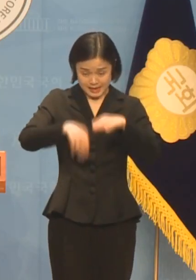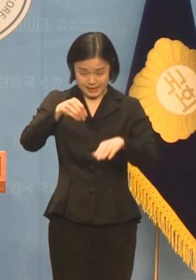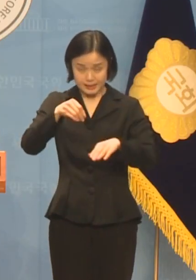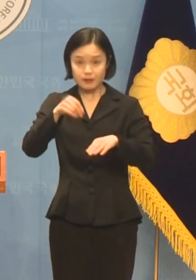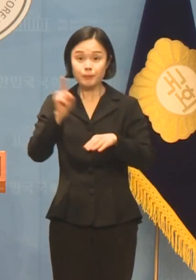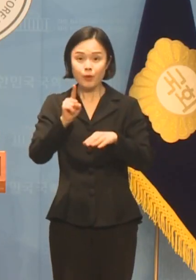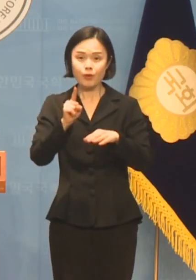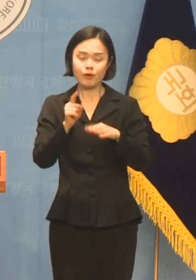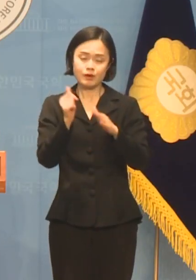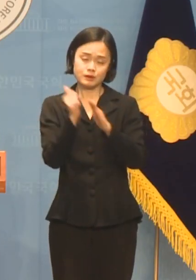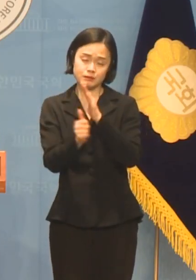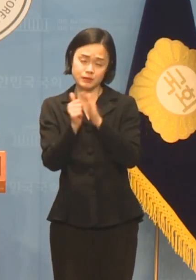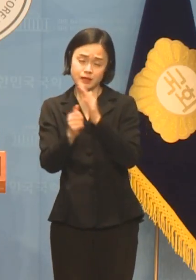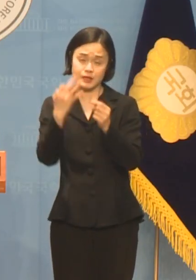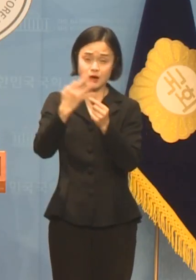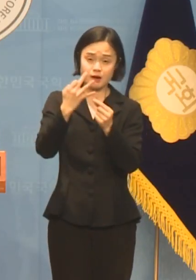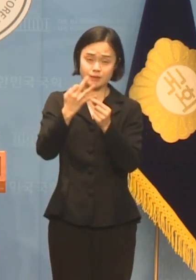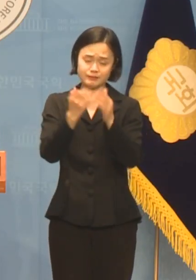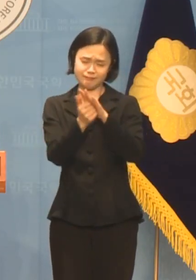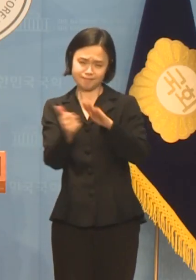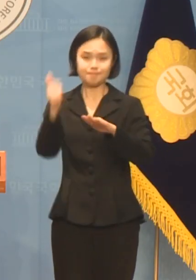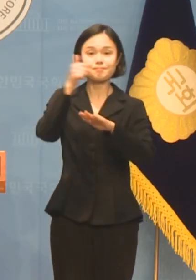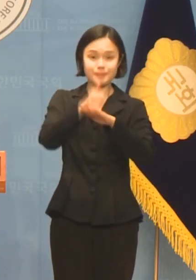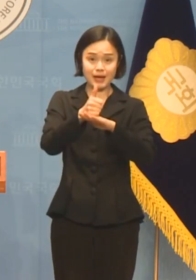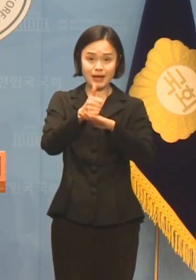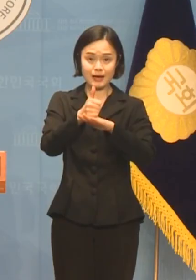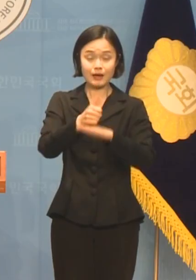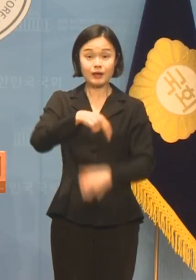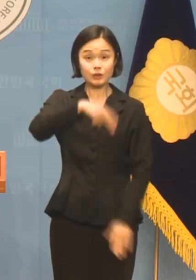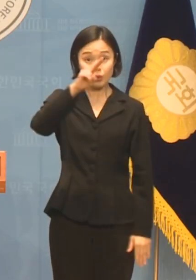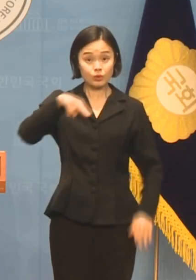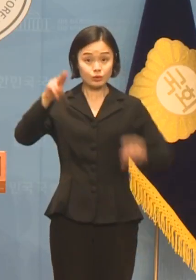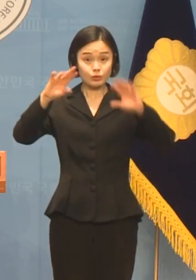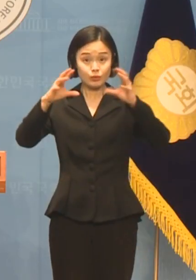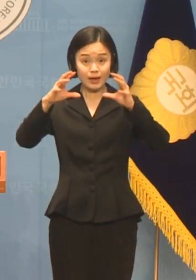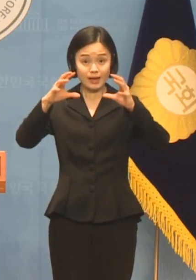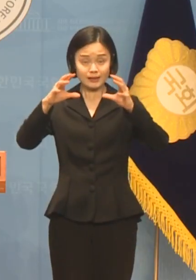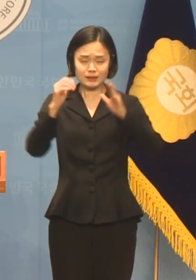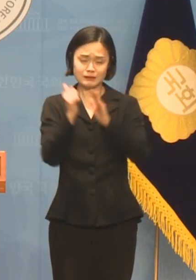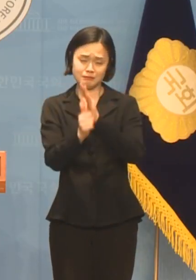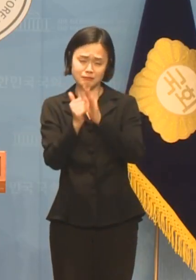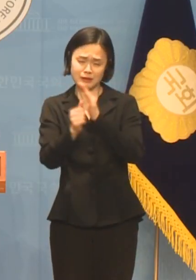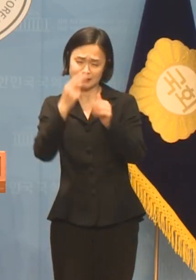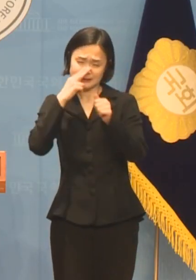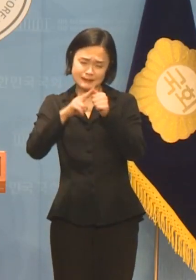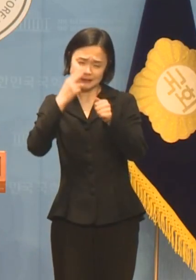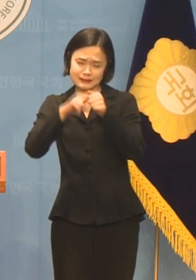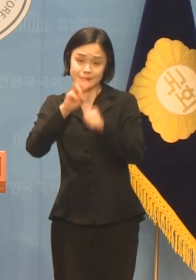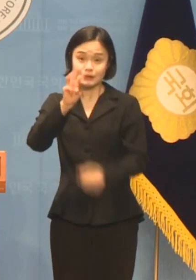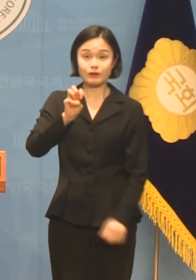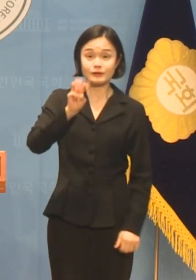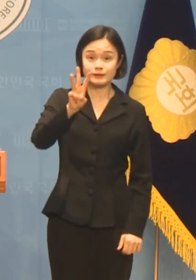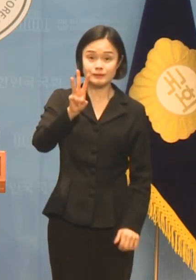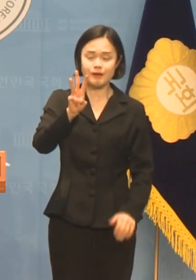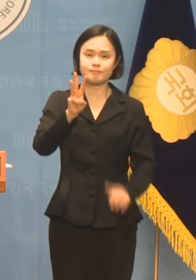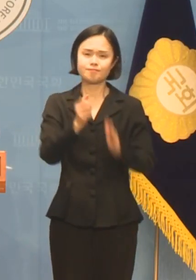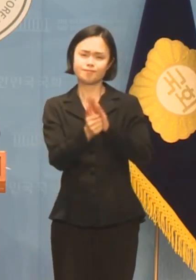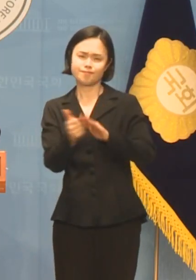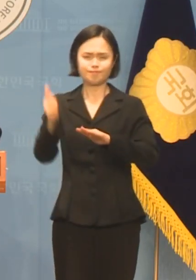노르웨이 에코피스크 유전은 무려 33번의 시도 끝에 성공을